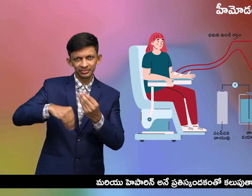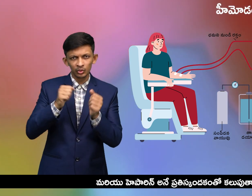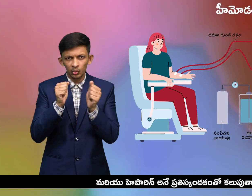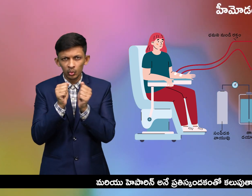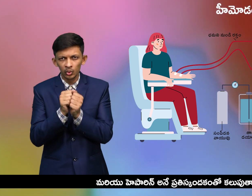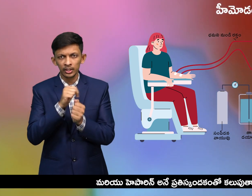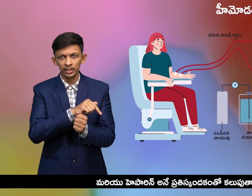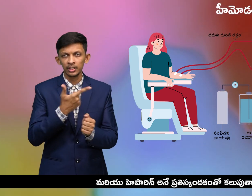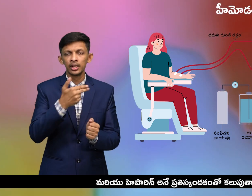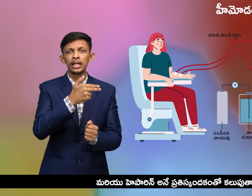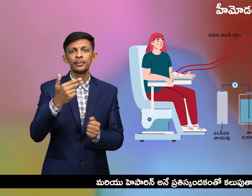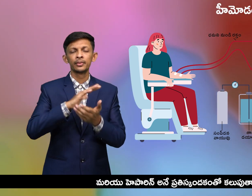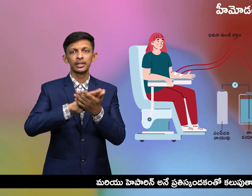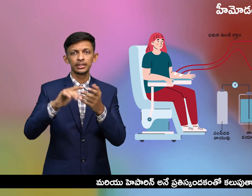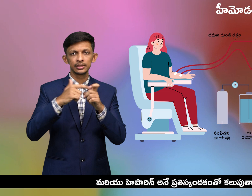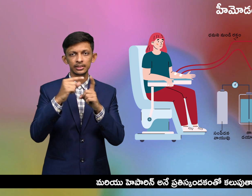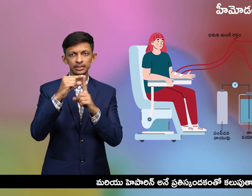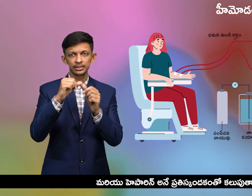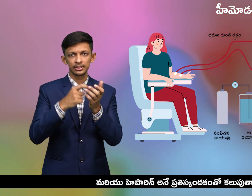అనే ప్రతిస్కందకంతో కలుపుతారు.